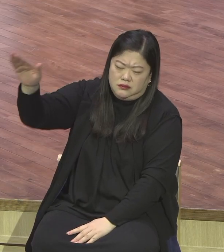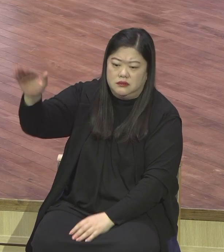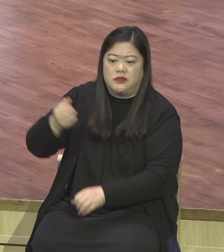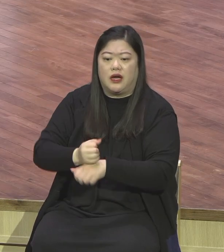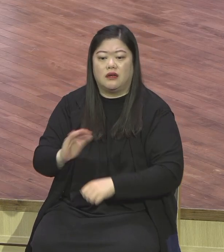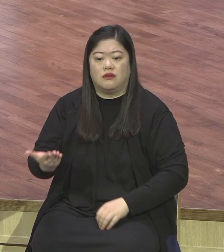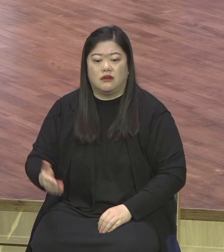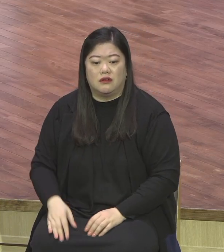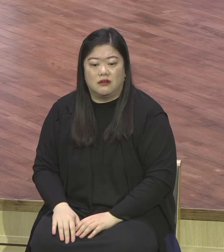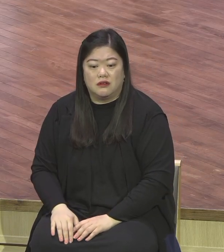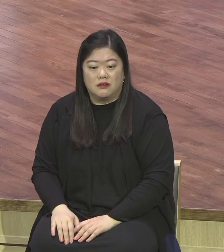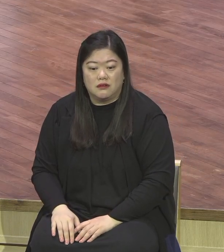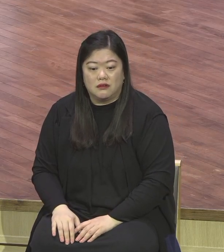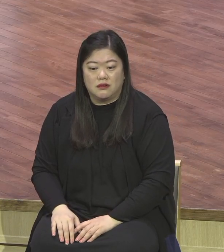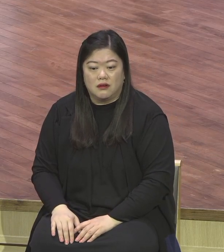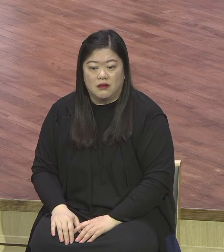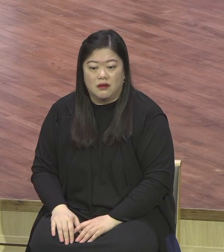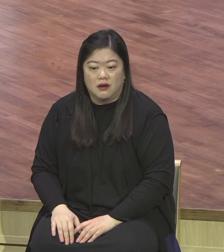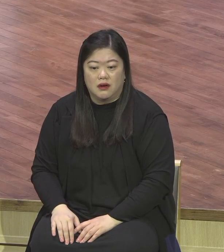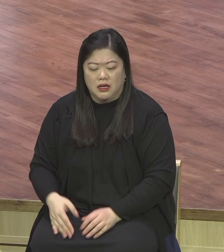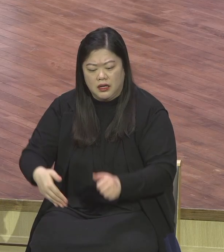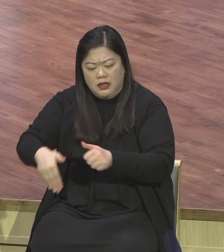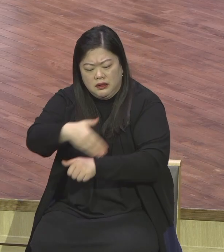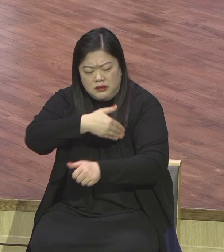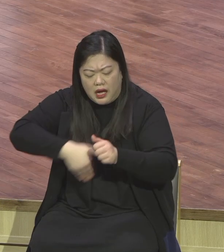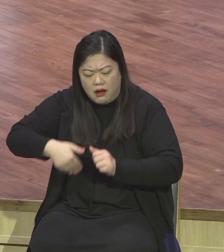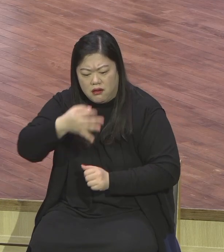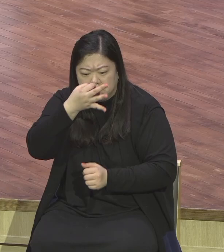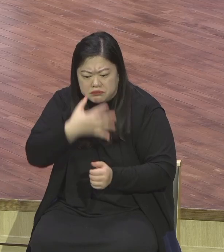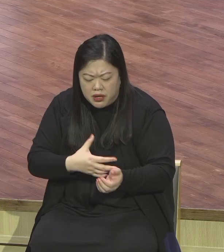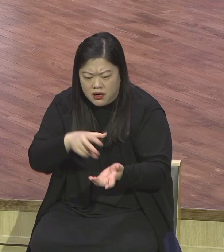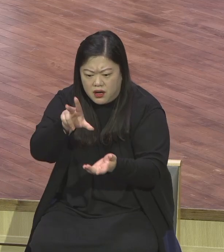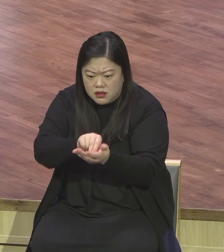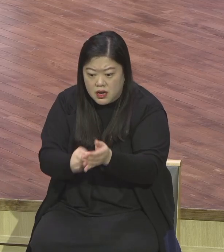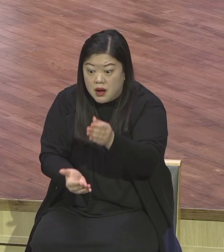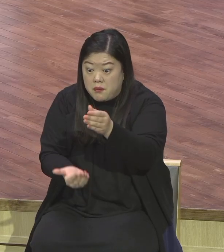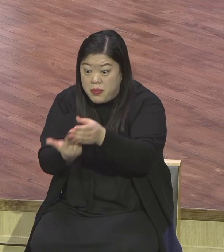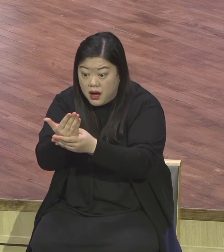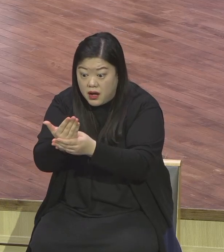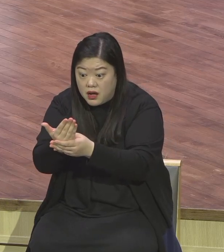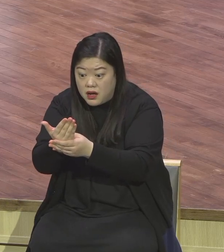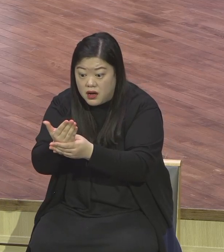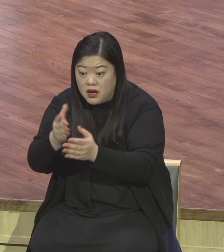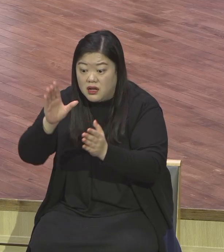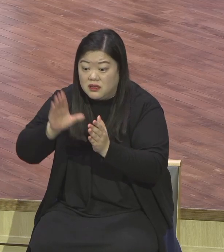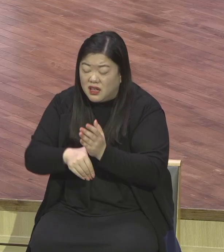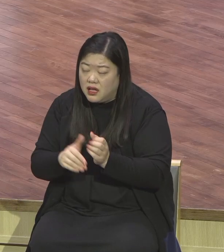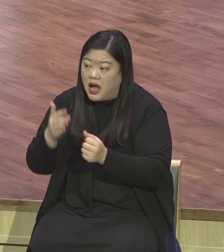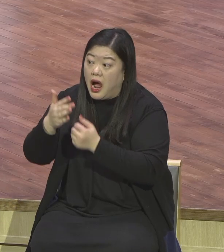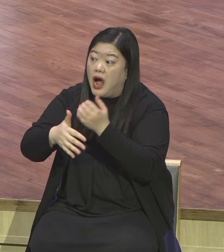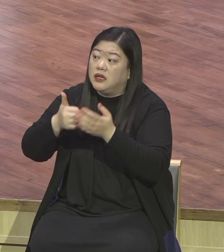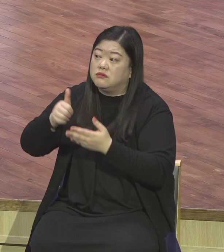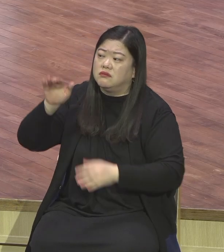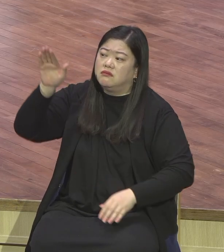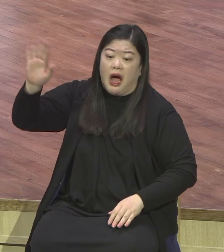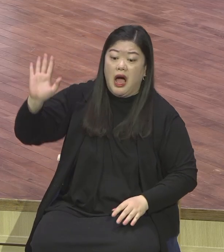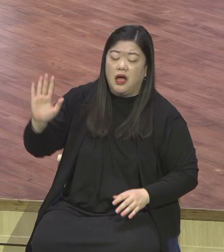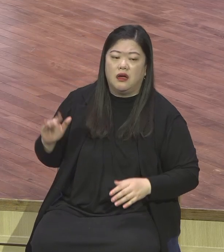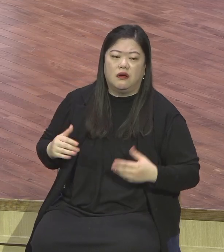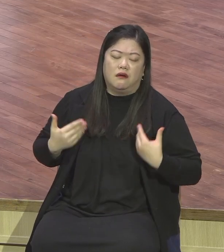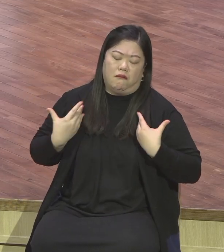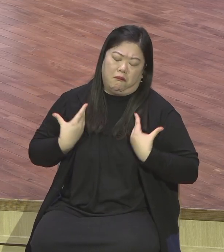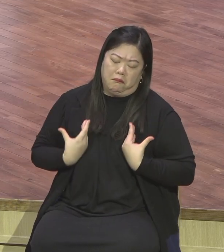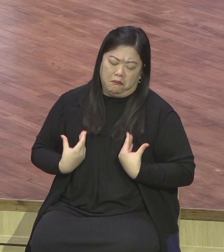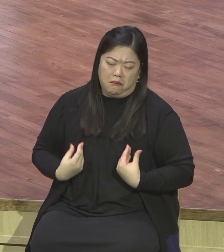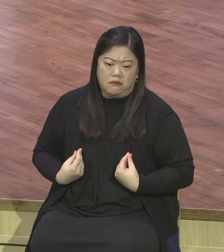중에 활란이 닥치고 어려움이 오고 낙심되는 일이 있어도 거기서 좌절하고 포기하지